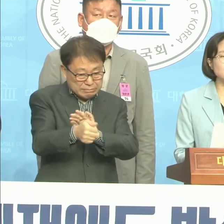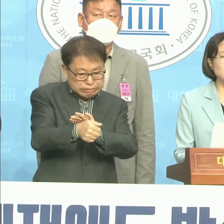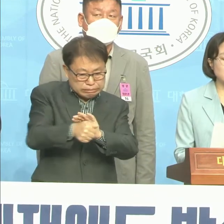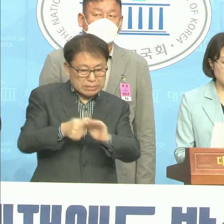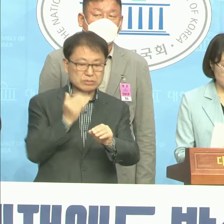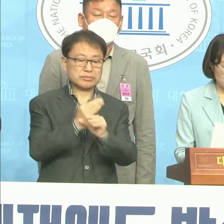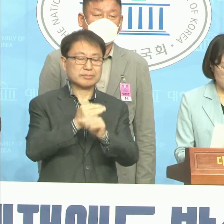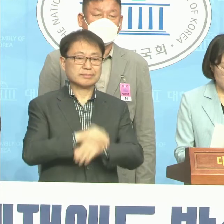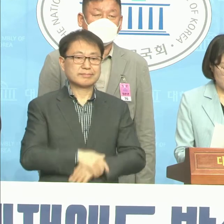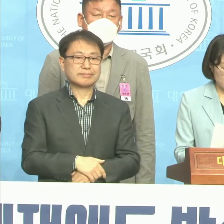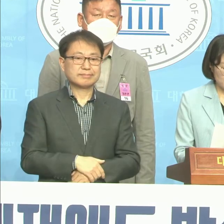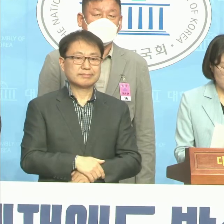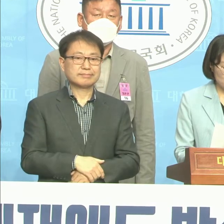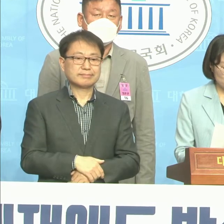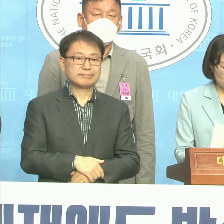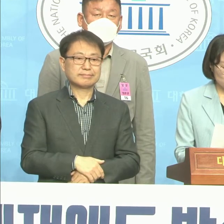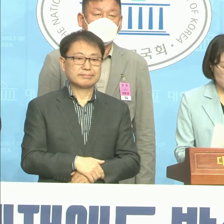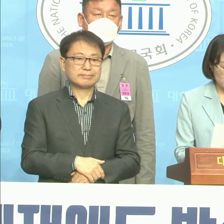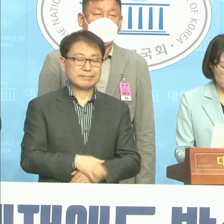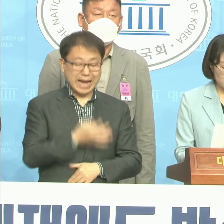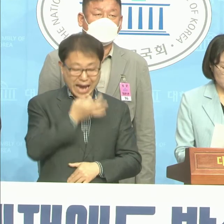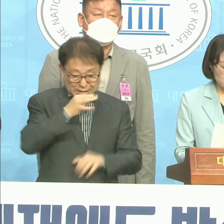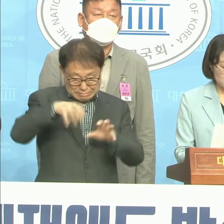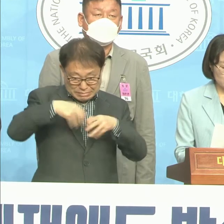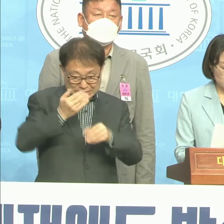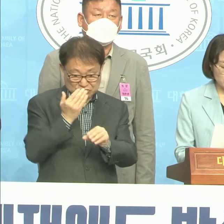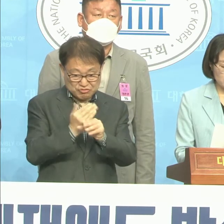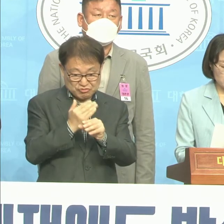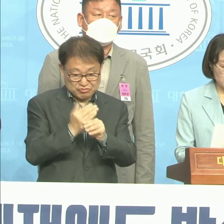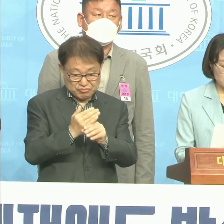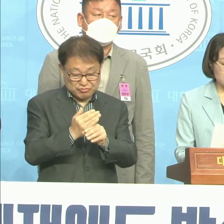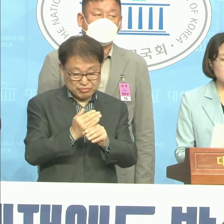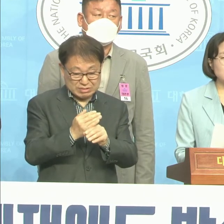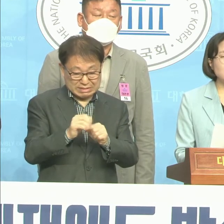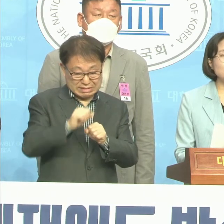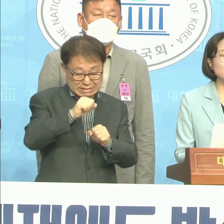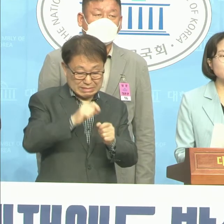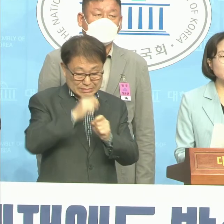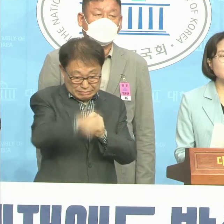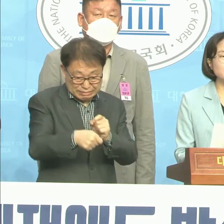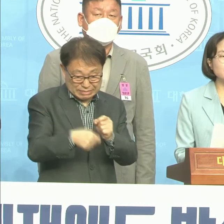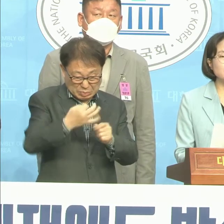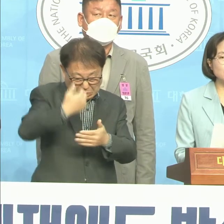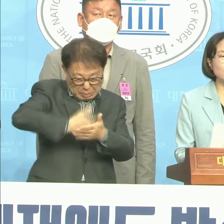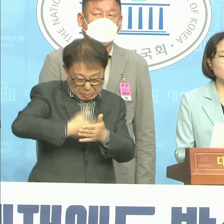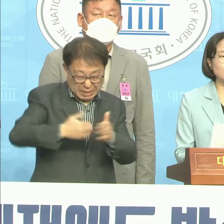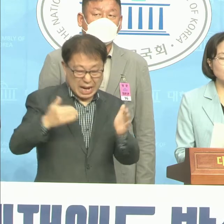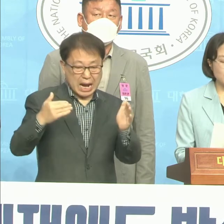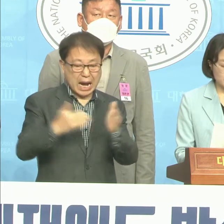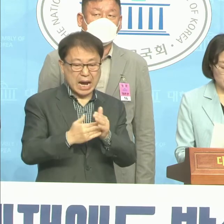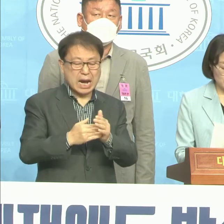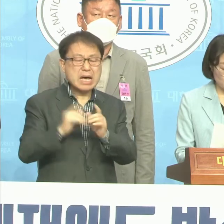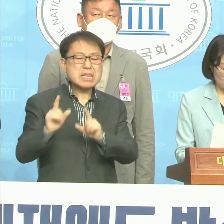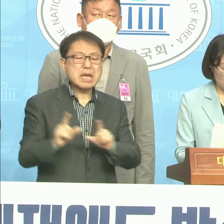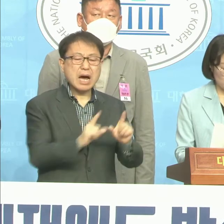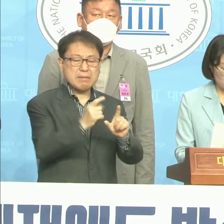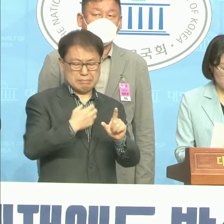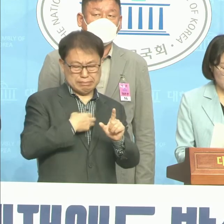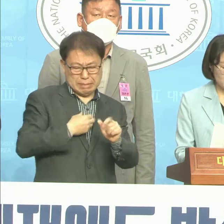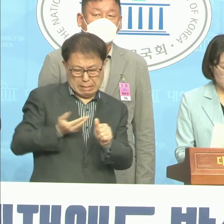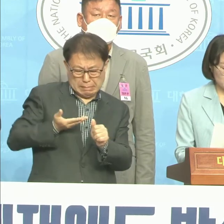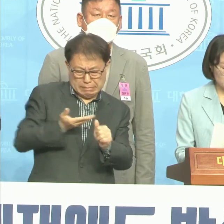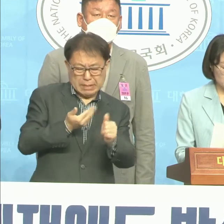있습니다 팜 역 추구를 위해 일들을 후려쳐 생존의 벼랑 끝 들어 내 몰랐음 에도